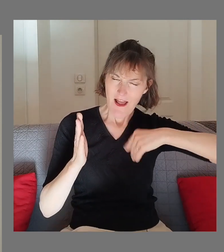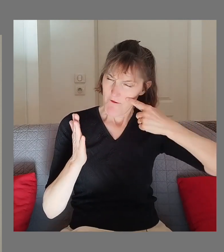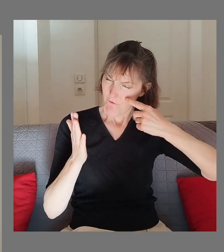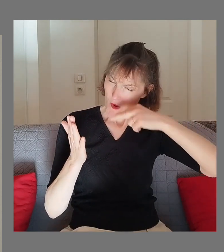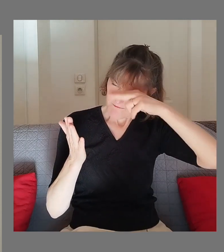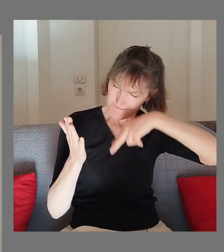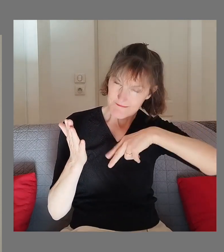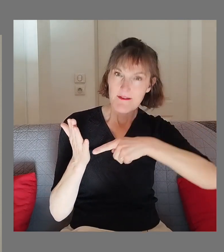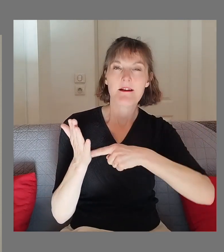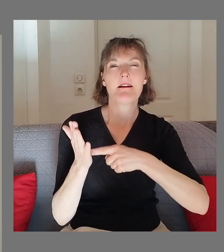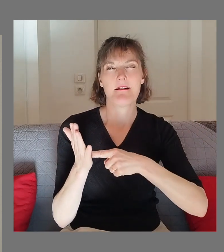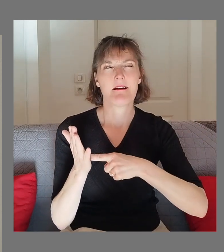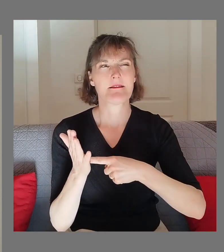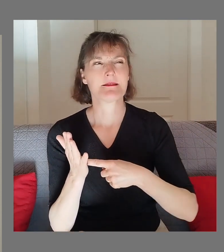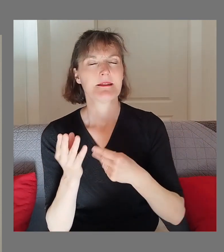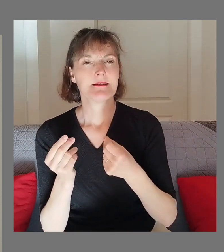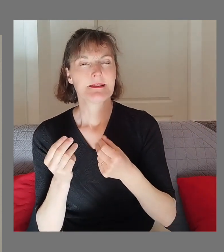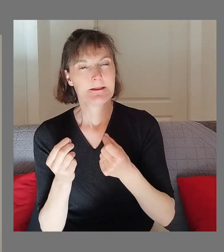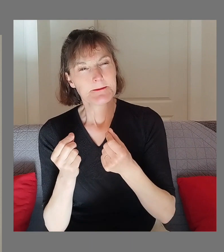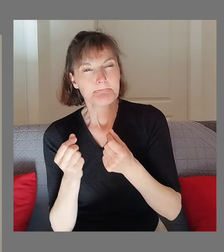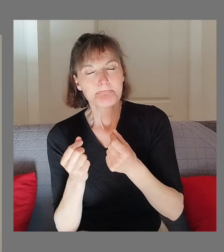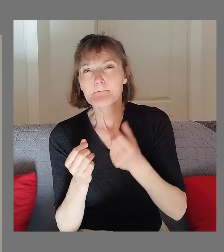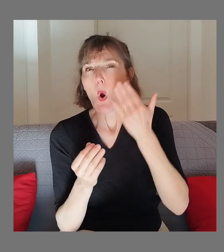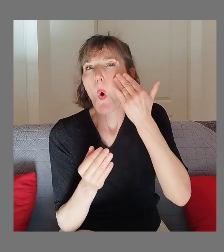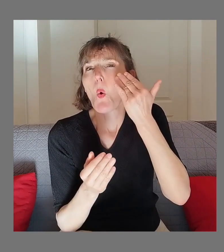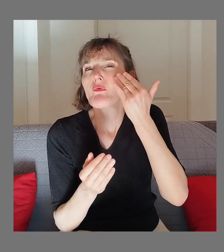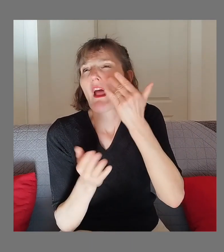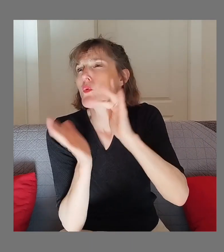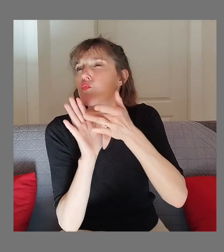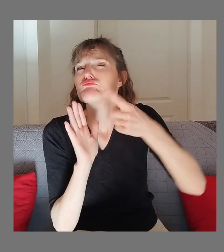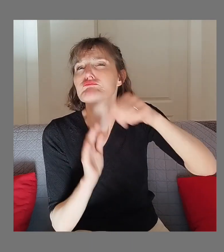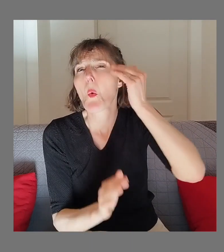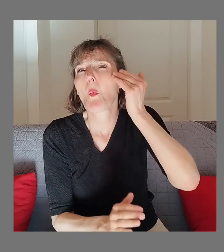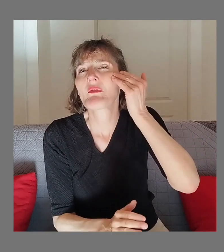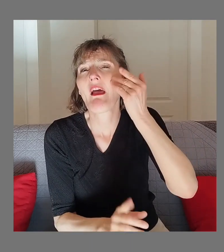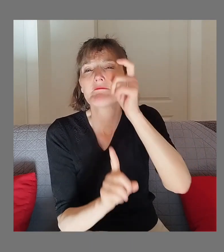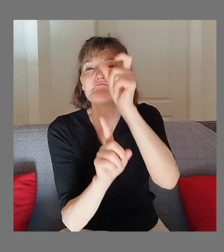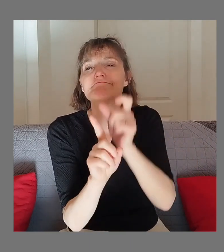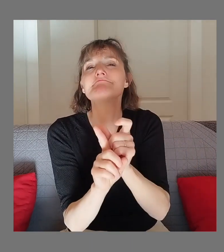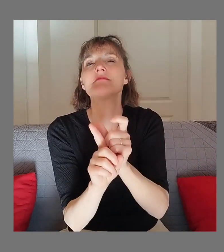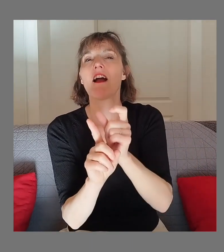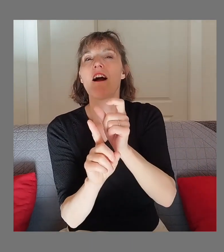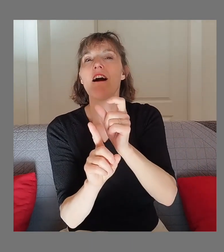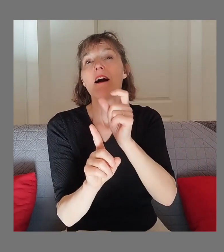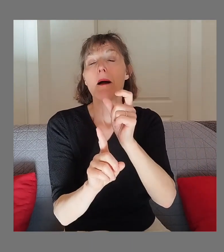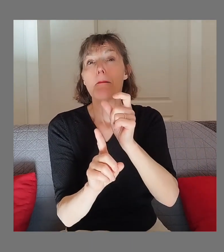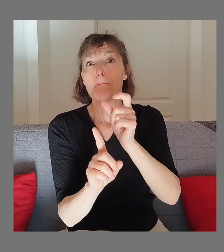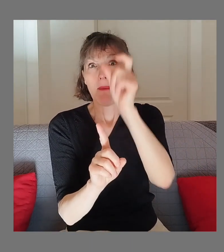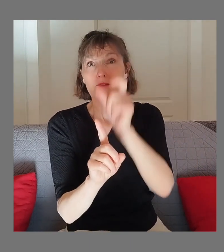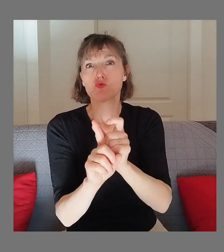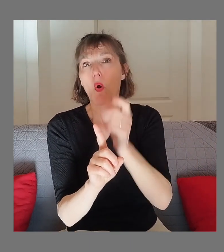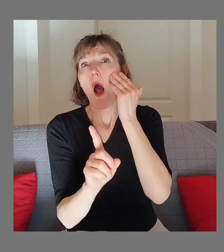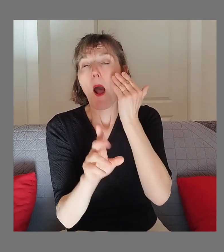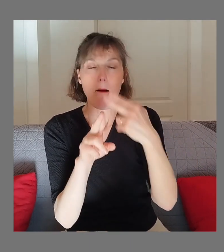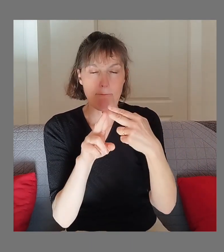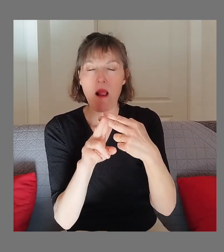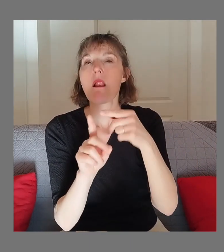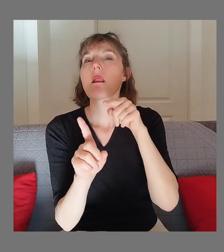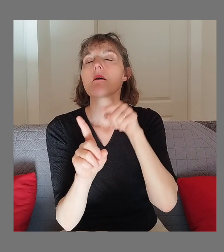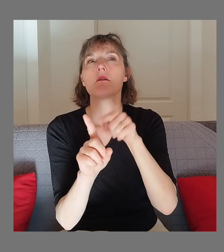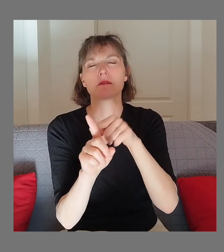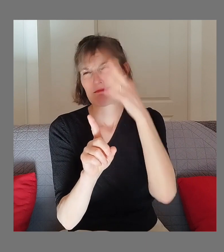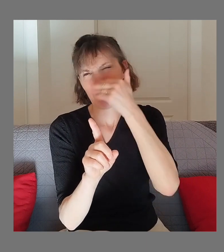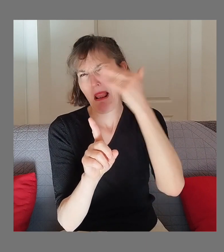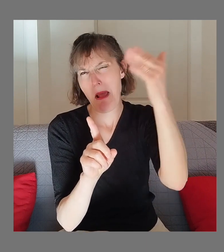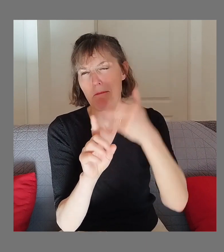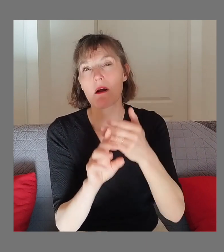Et à la fin de ma lecture, on connaît tous une personne qui est quand même très célèbre, on